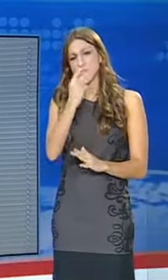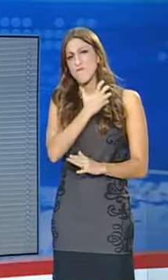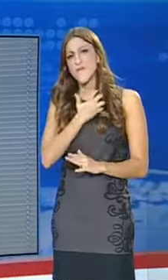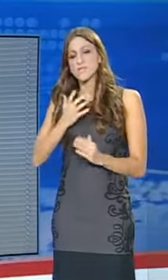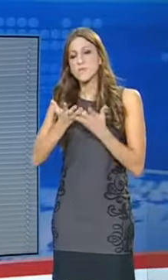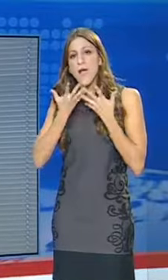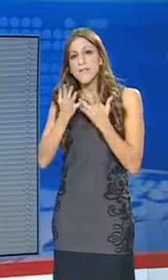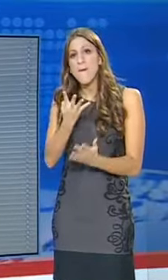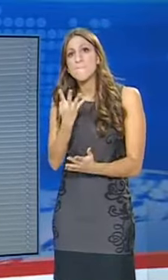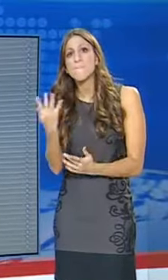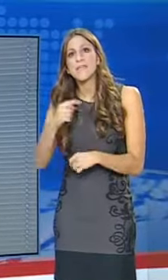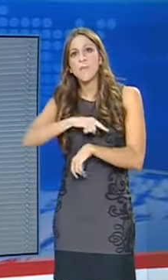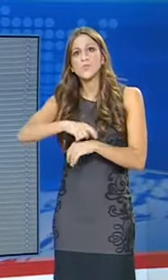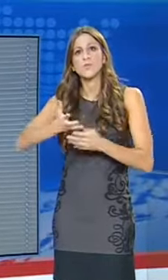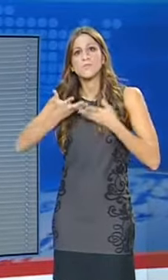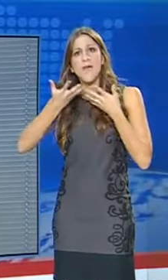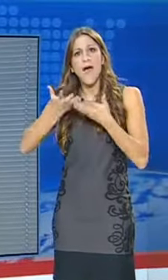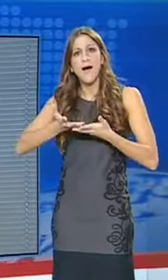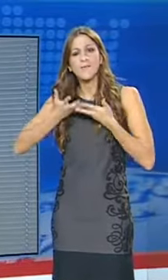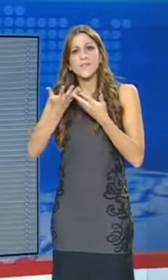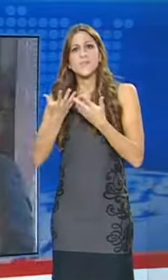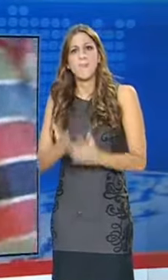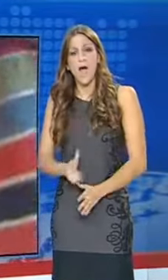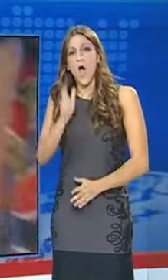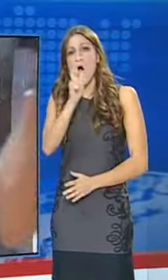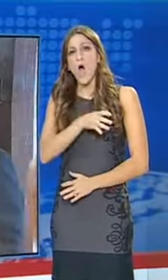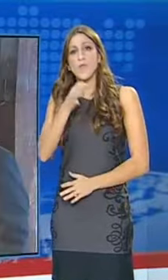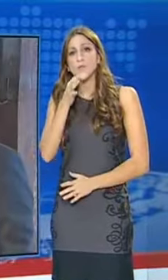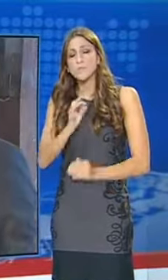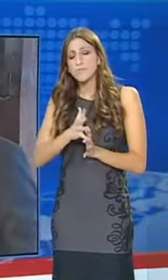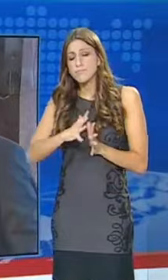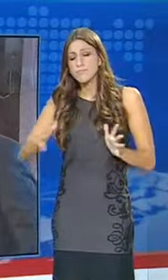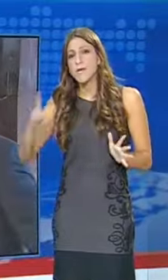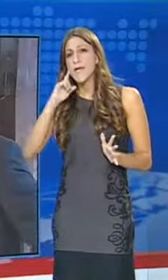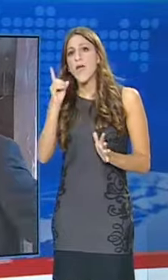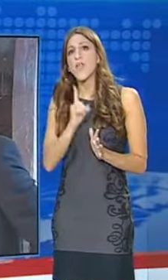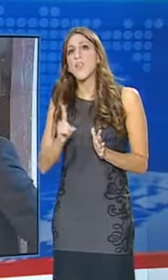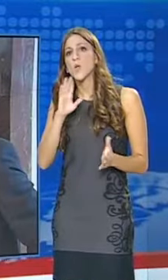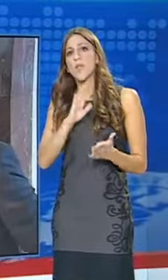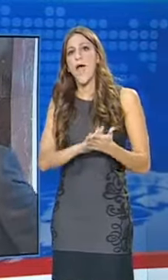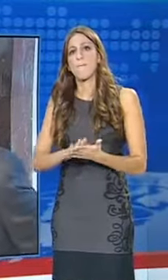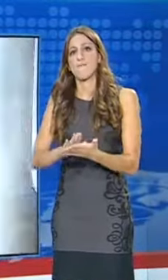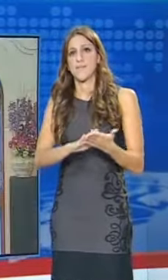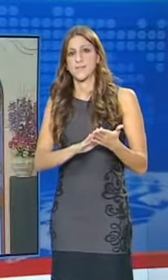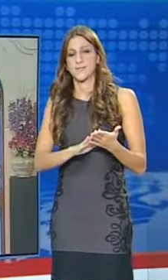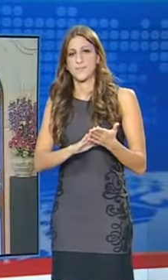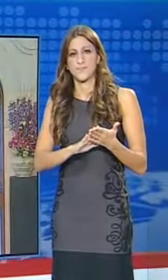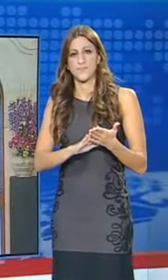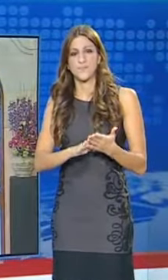ο πρόεδρος του ΠΑΣΟΚ Ευάγγελος Βενιζέλος, ο οποίος αναφέρθηκε εκτενώς στις επαφές του με τον κύριο Διώτη. Στην Ευρωπαϊκή